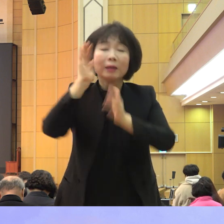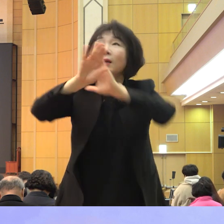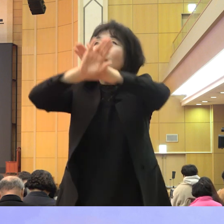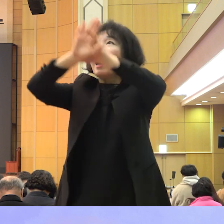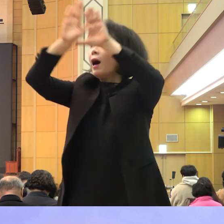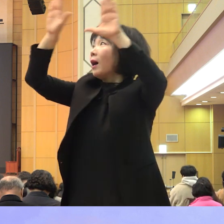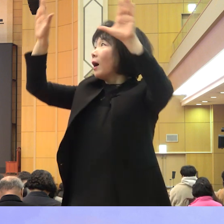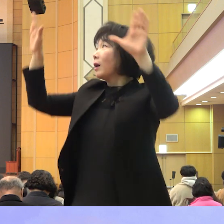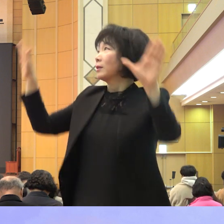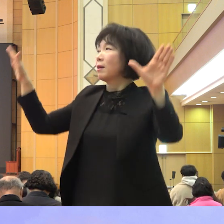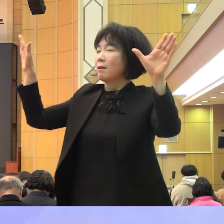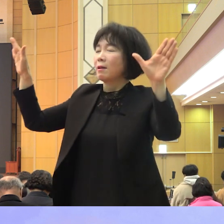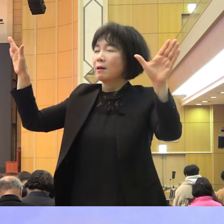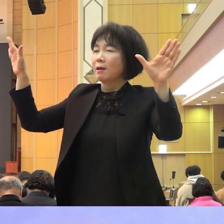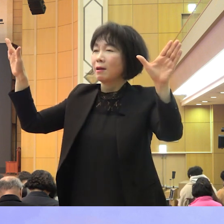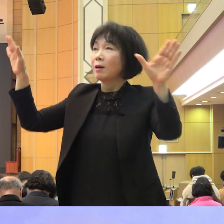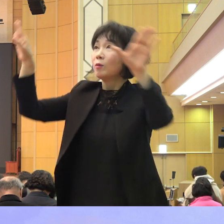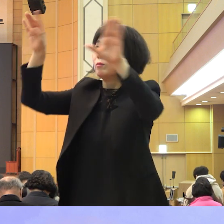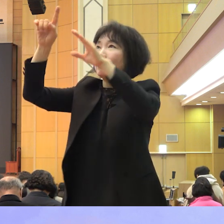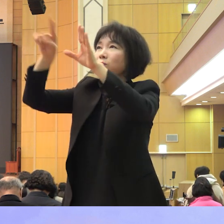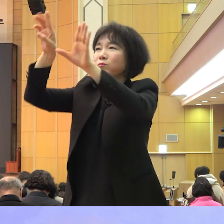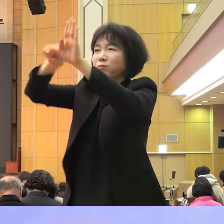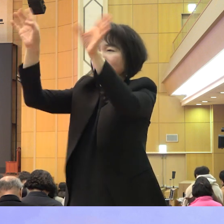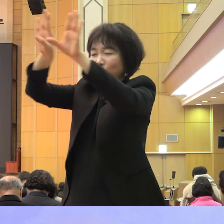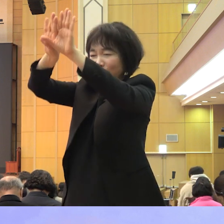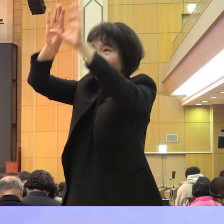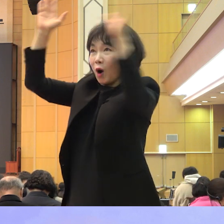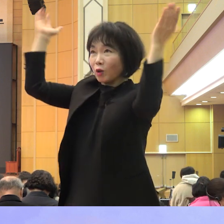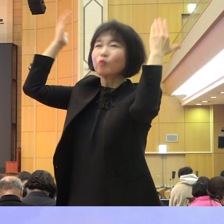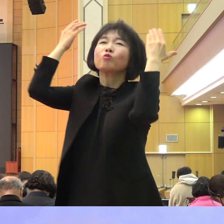하늘의 문을 열어 놓아 주시옵시고